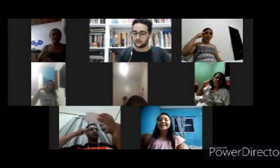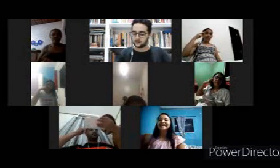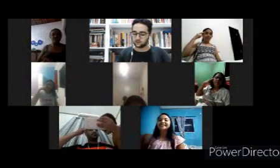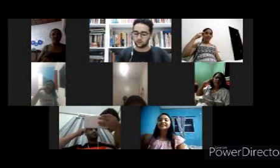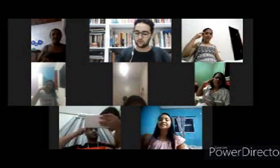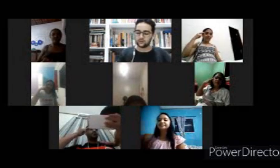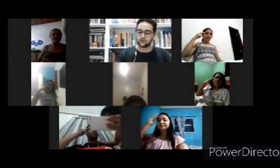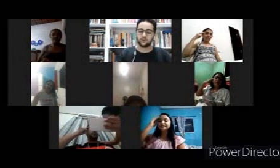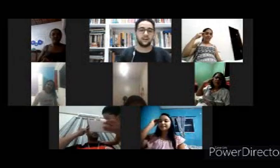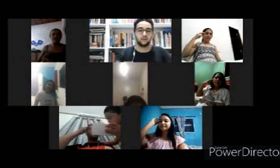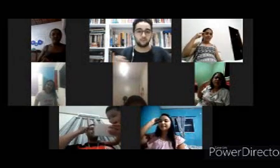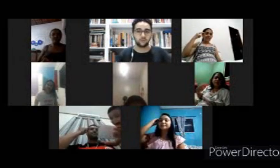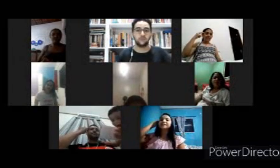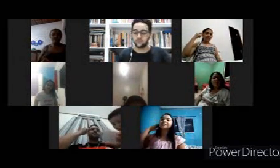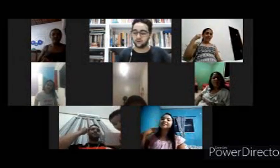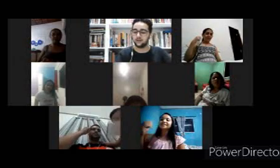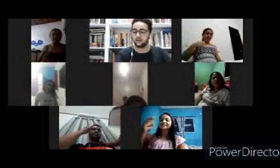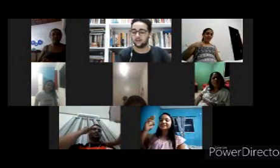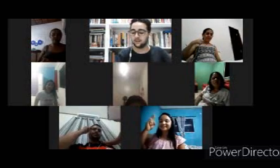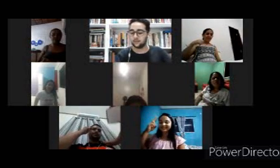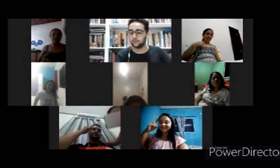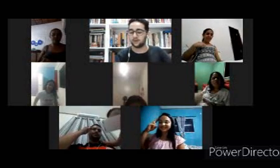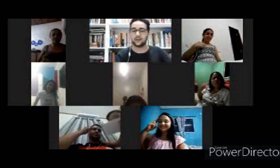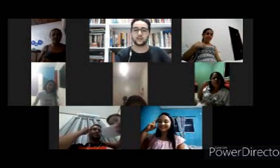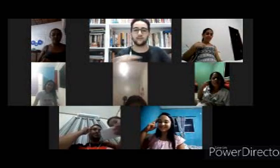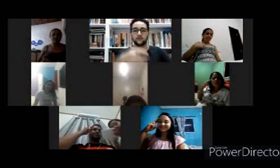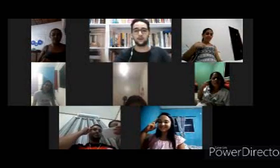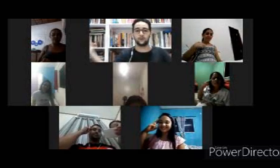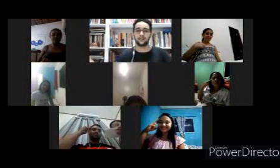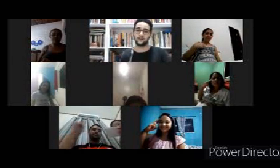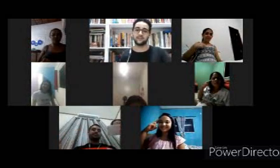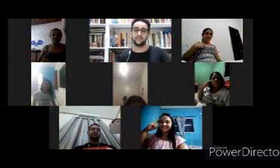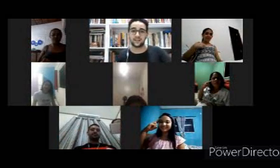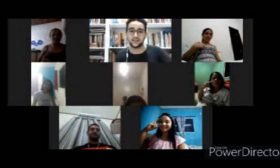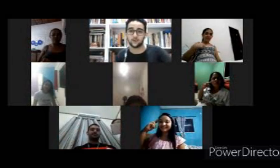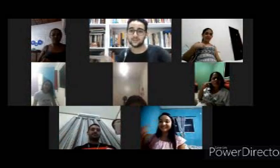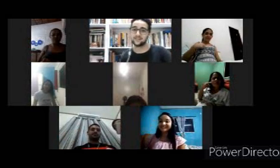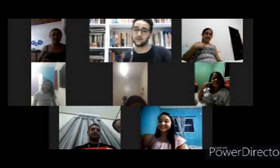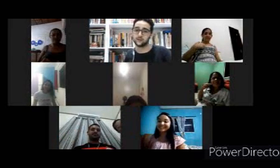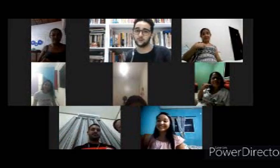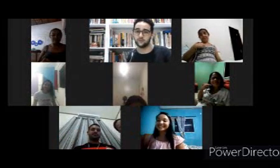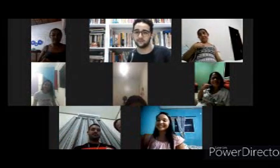Esse sonho, quando acordaram, era um sonho ruim, porque achavam que o namorado estava traindo e começaram a sentir ciúme.